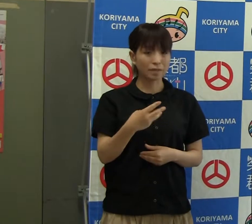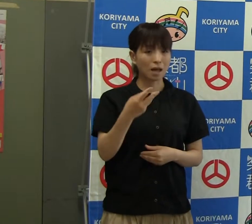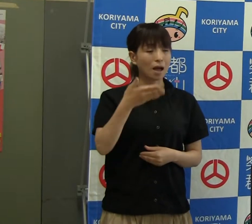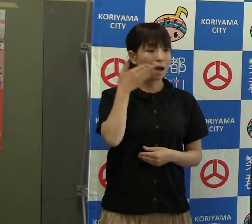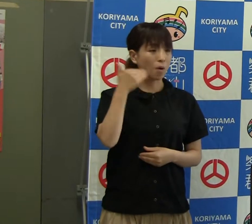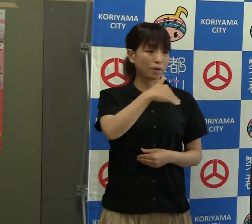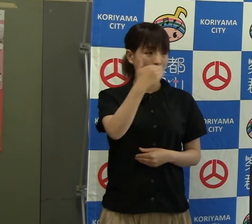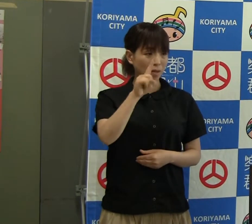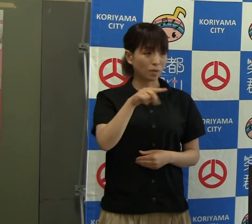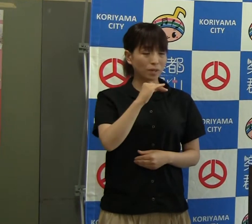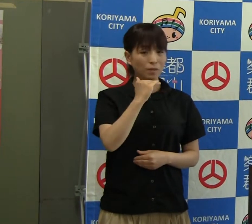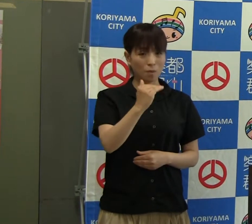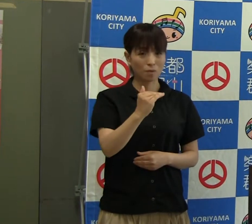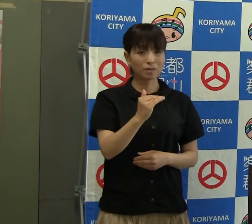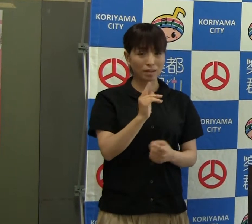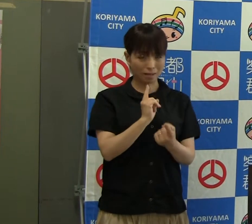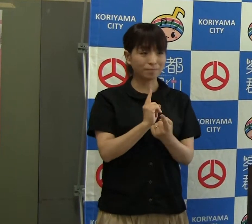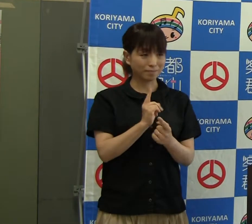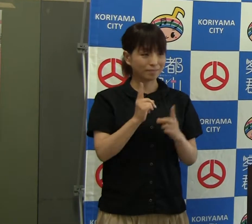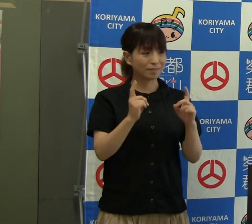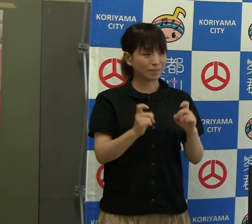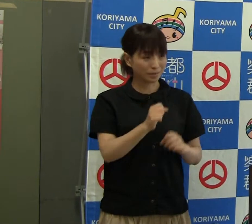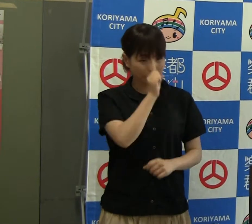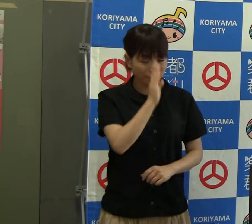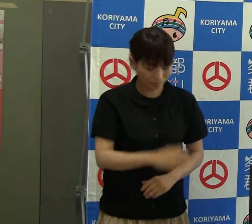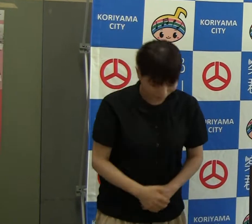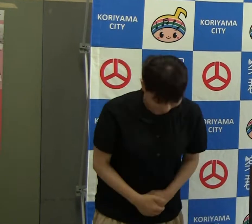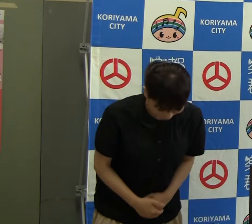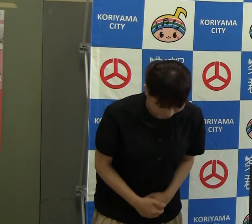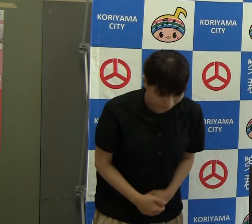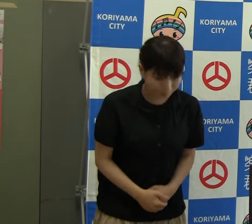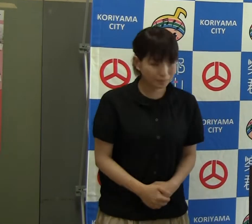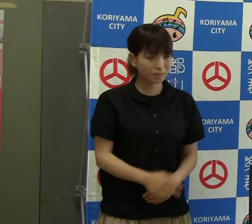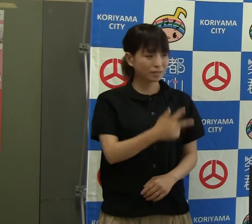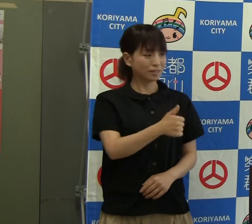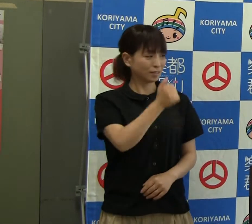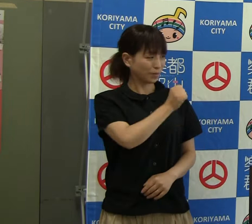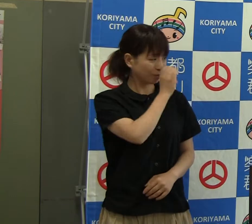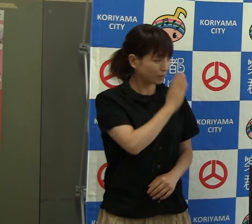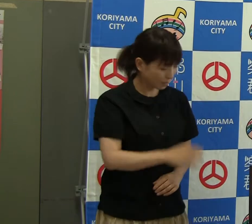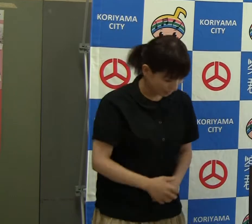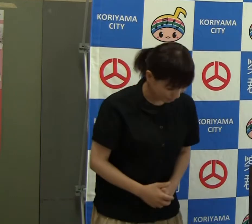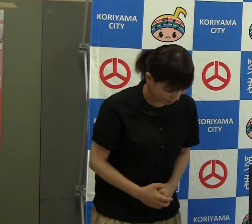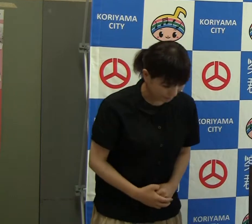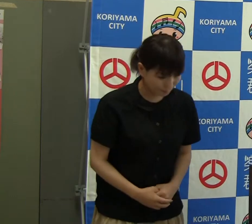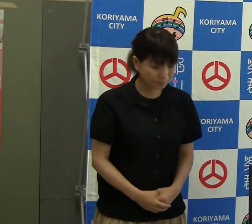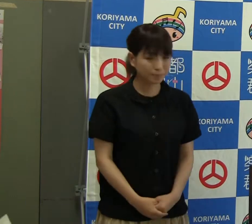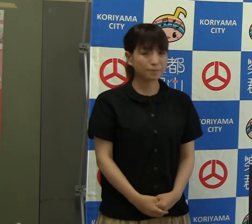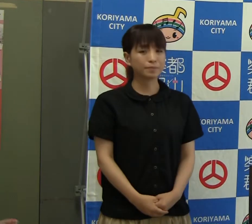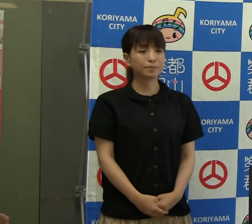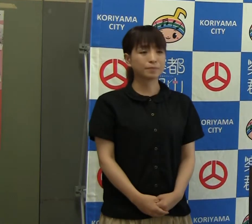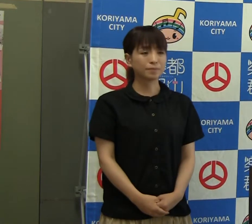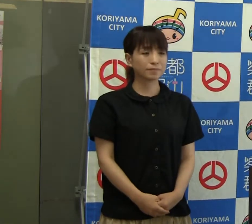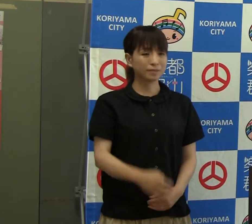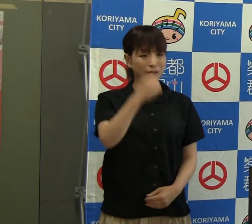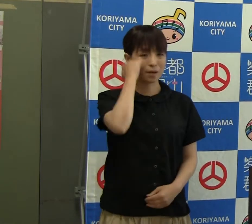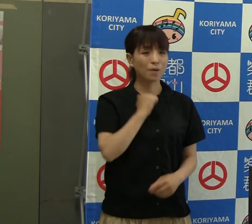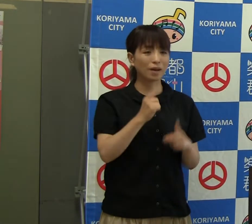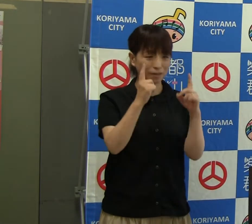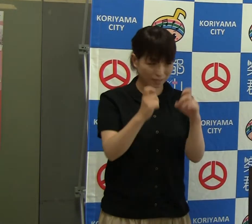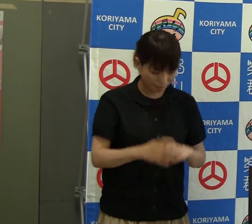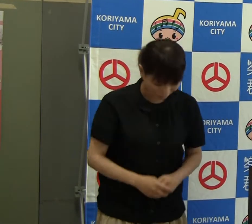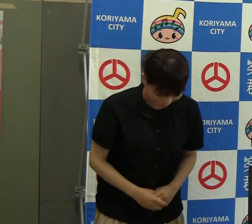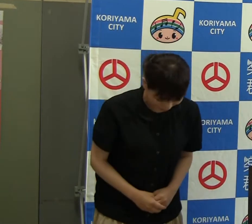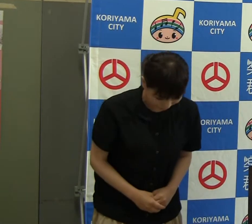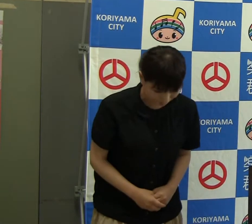青山典子で対応いたします。よろしくお願いします。それでは、品川市長、よろしくお願いします。 おはようございます。